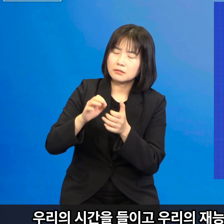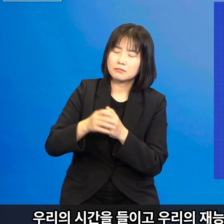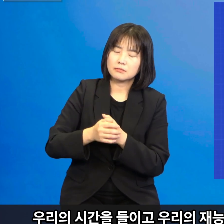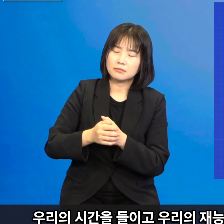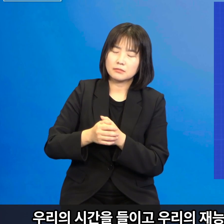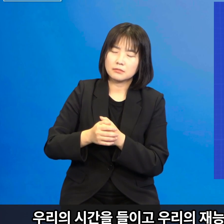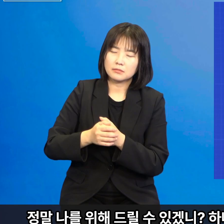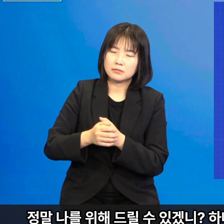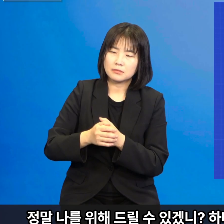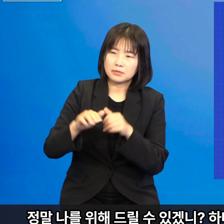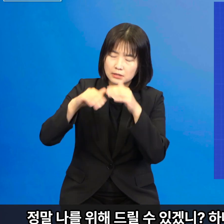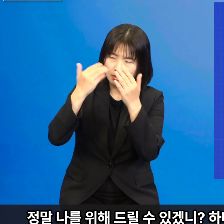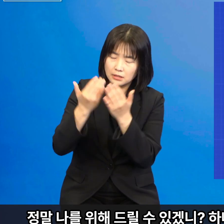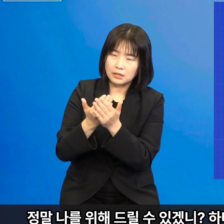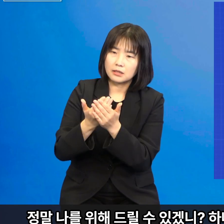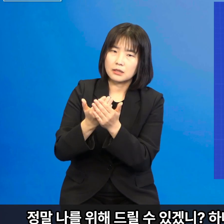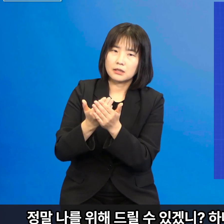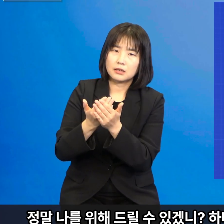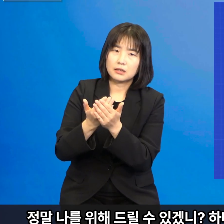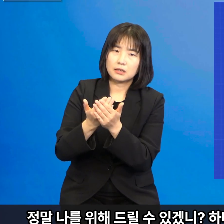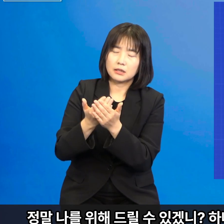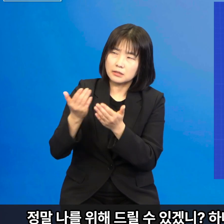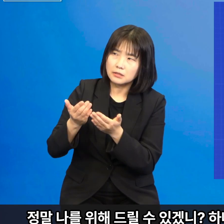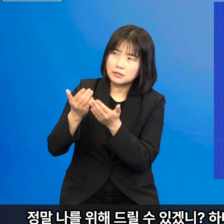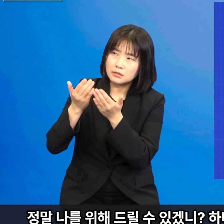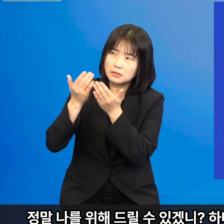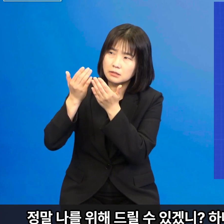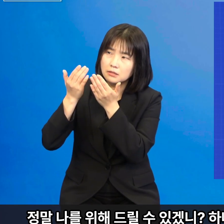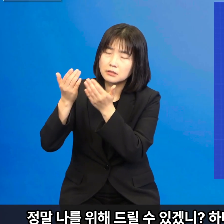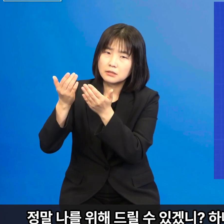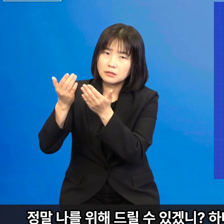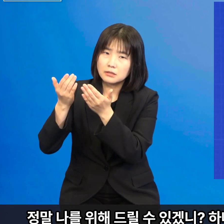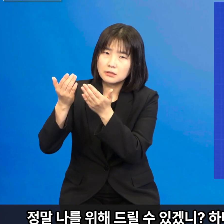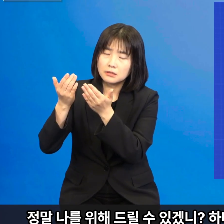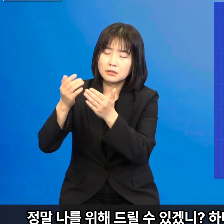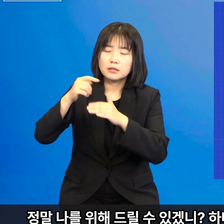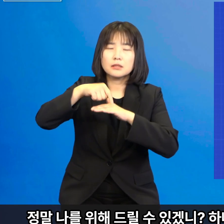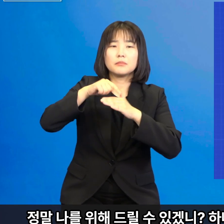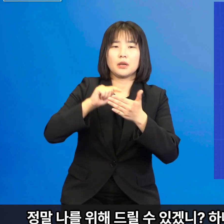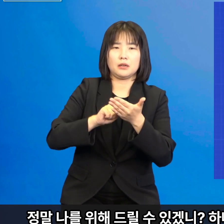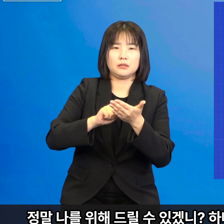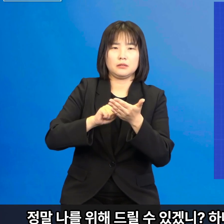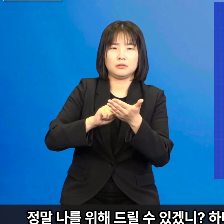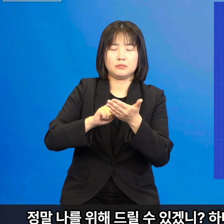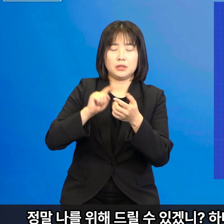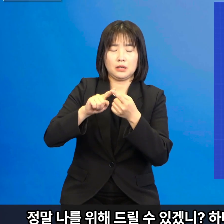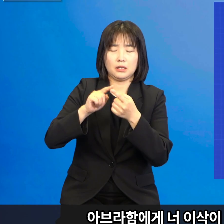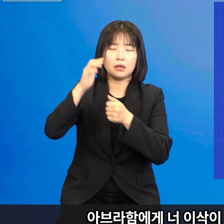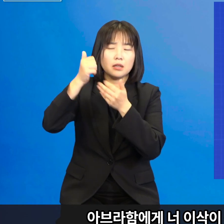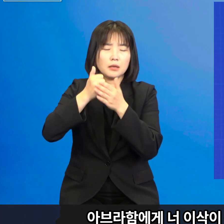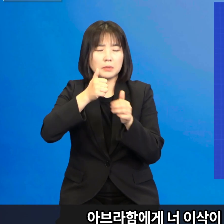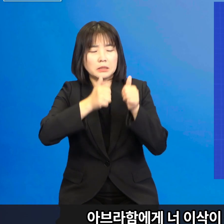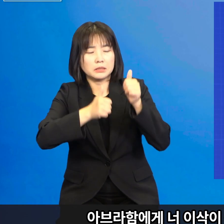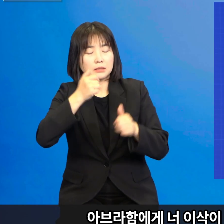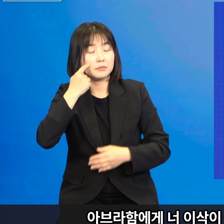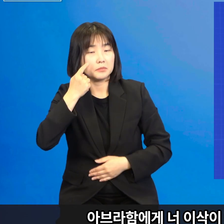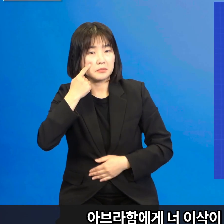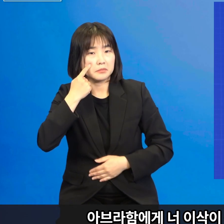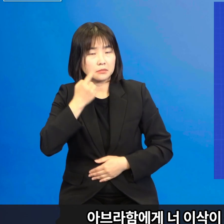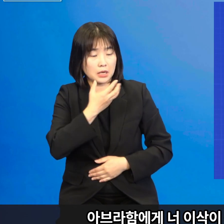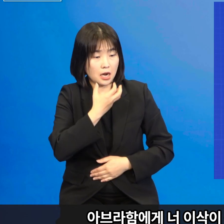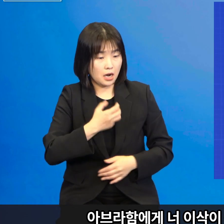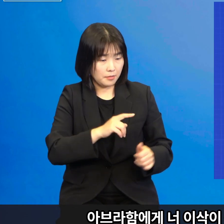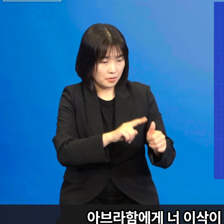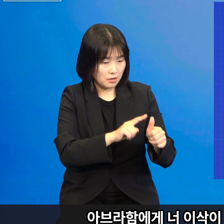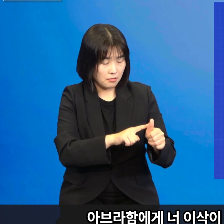주신 것인데 정말 나를 위해 드릴 수 있겠니? 하나님 그 마음을 시험하시는 분이시죠. 아브라함에게 너